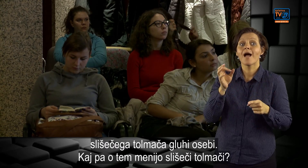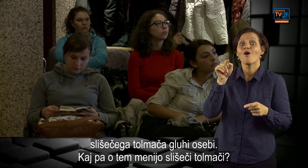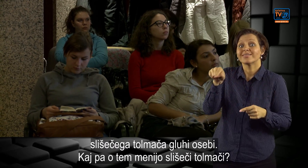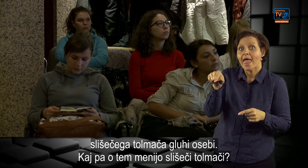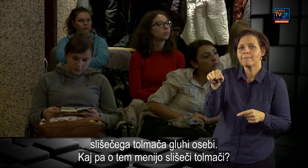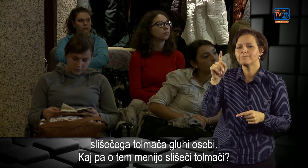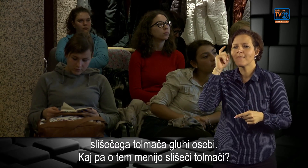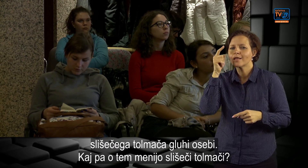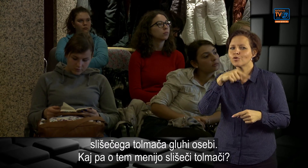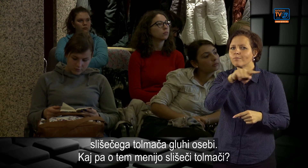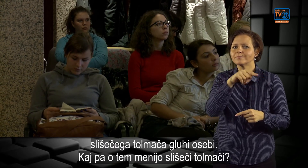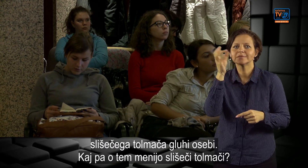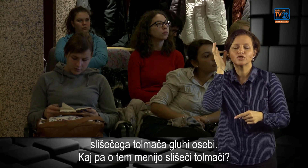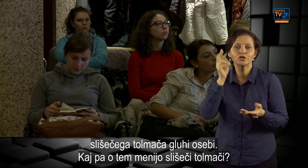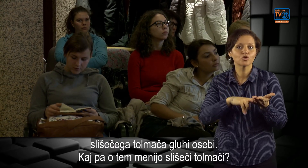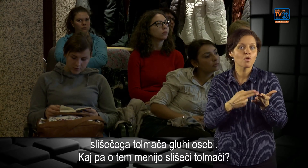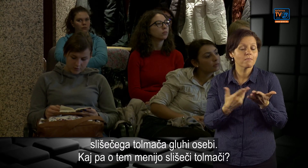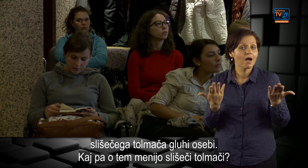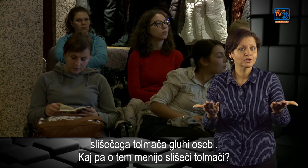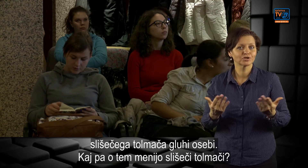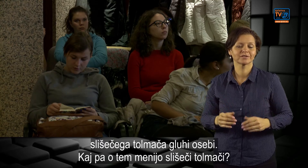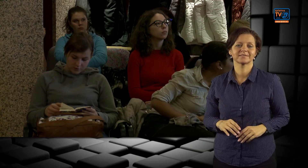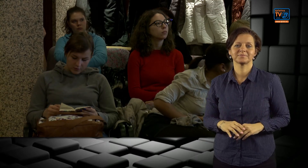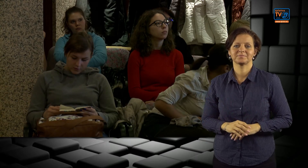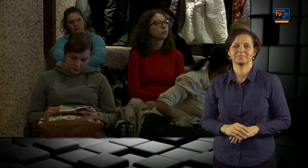Kaj pa o tem menijo slišeči tolmači?